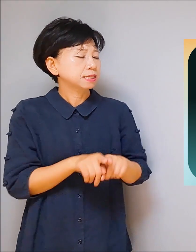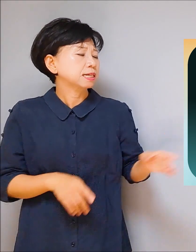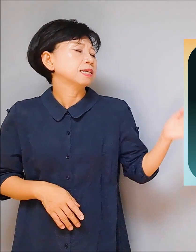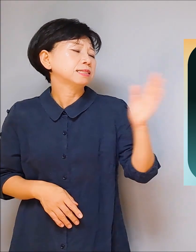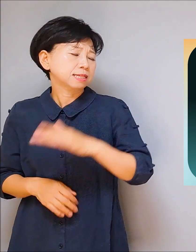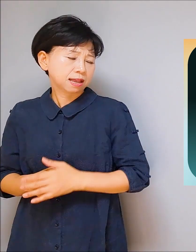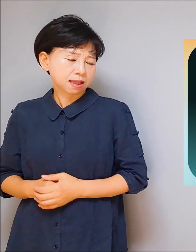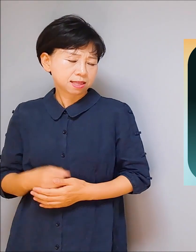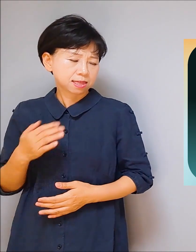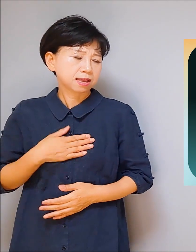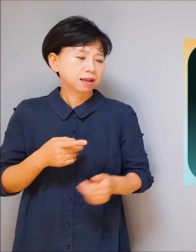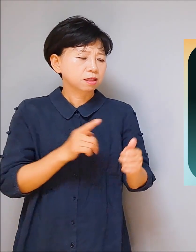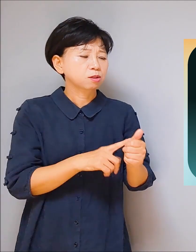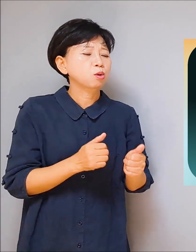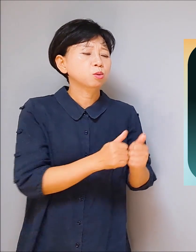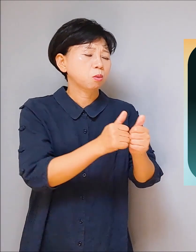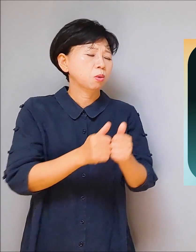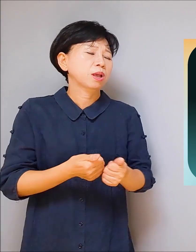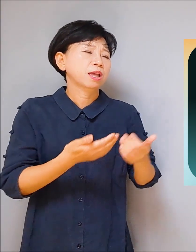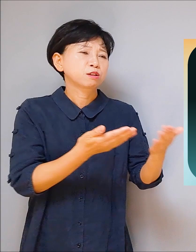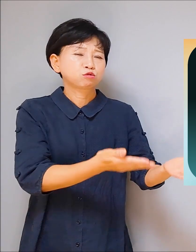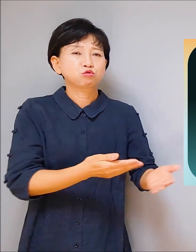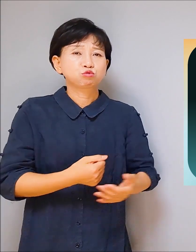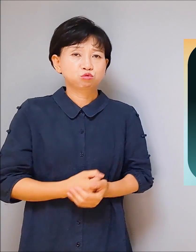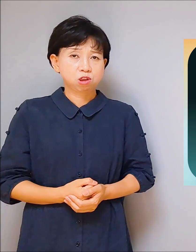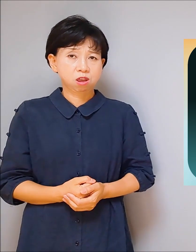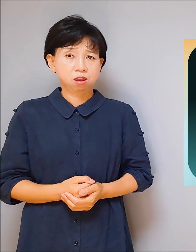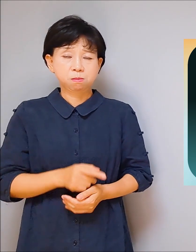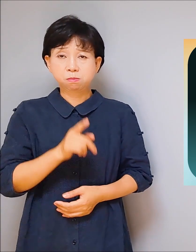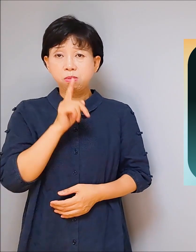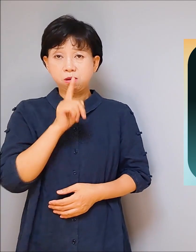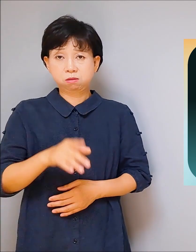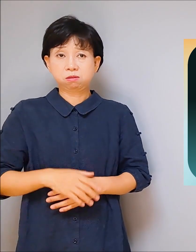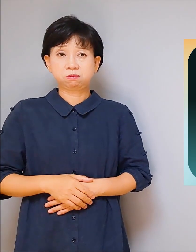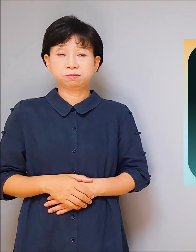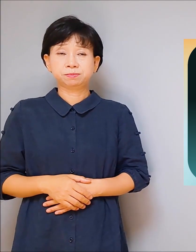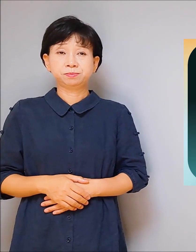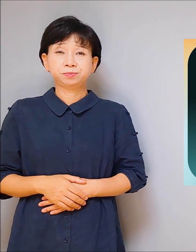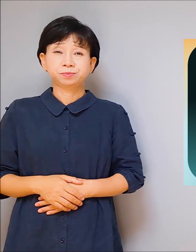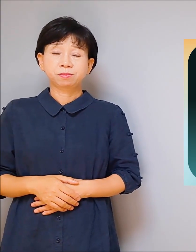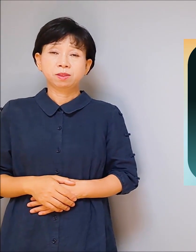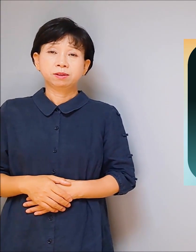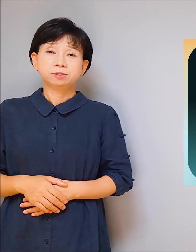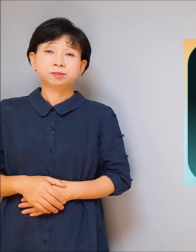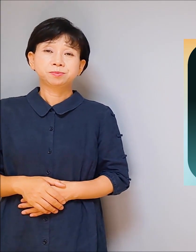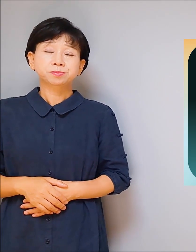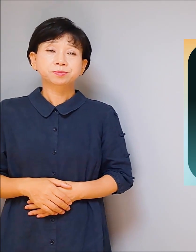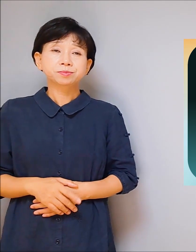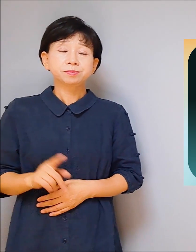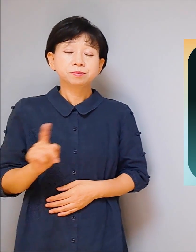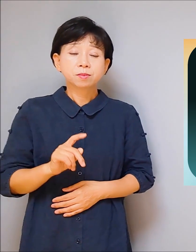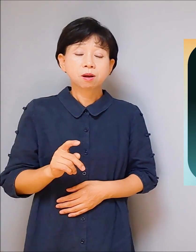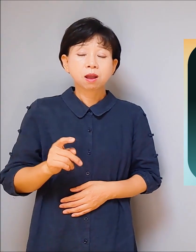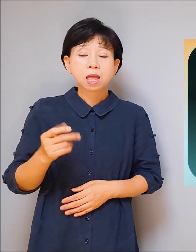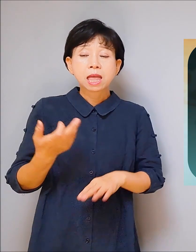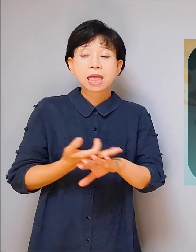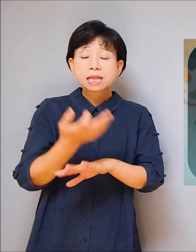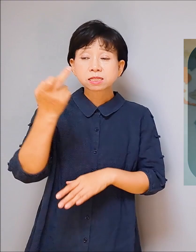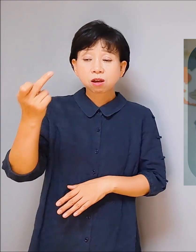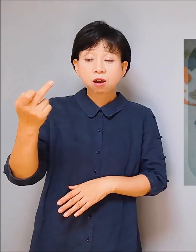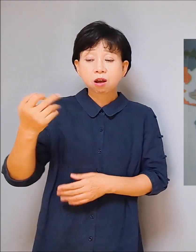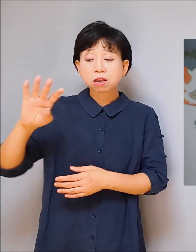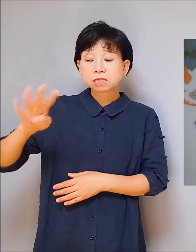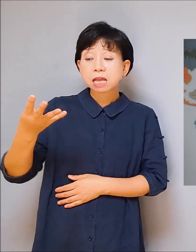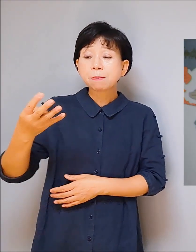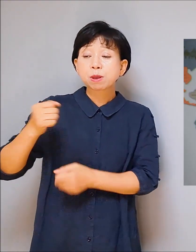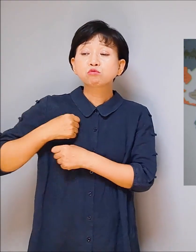너와 동행하리라. 여기서 내가 너와 동행하리라 라는 의미에는요, 에서와